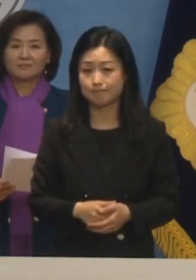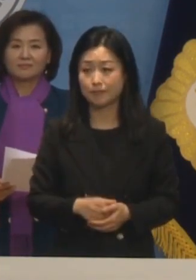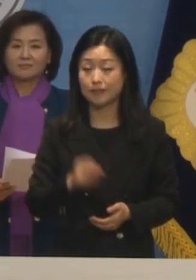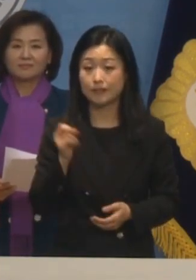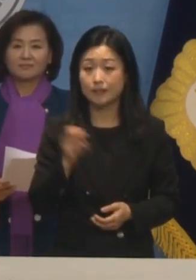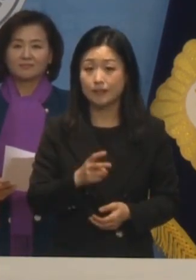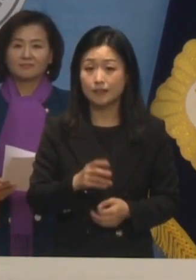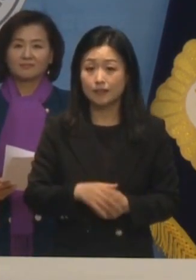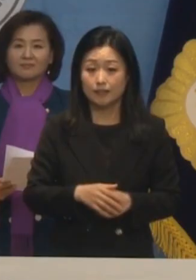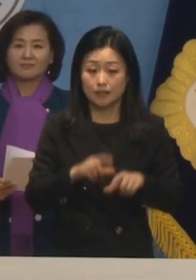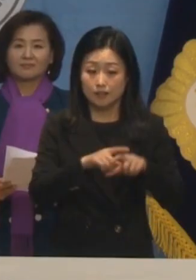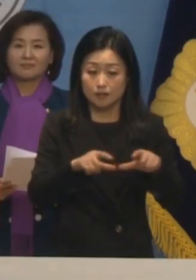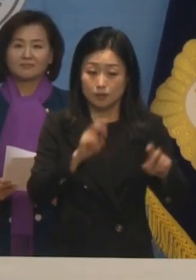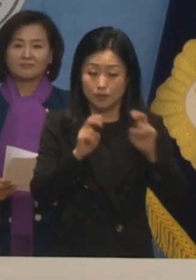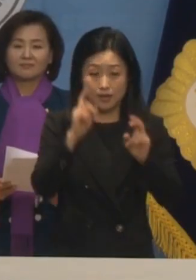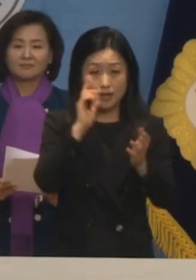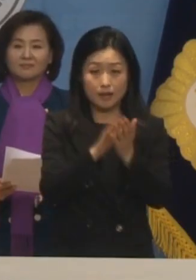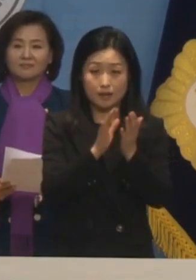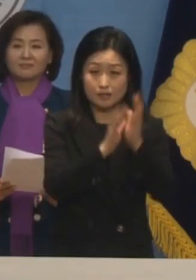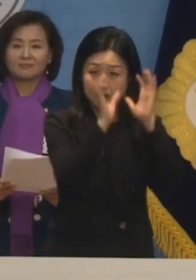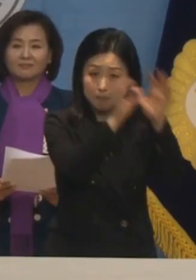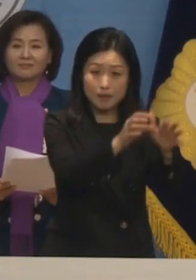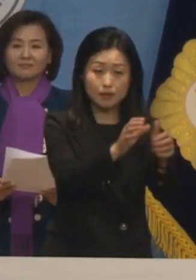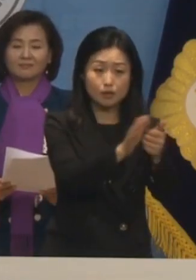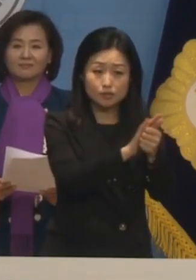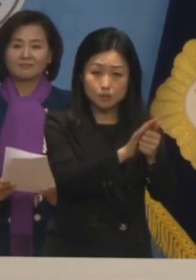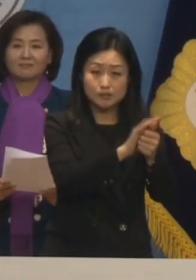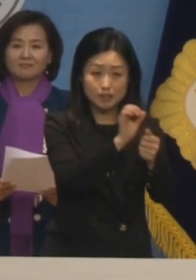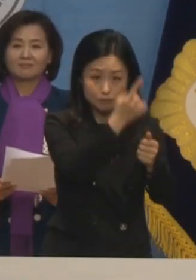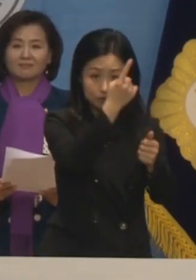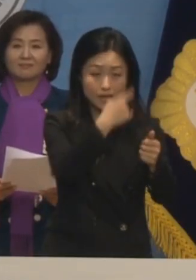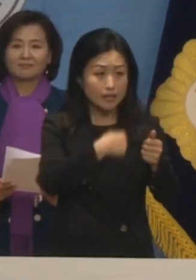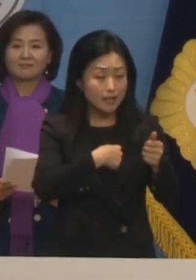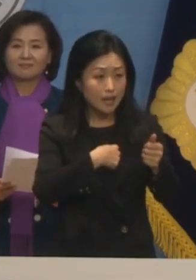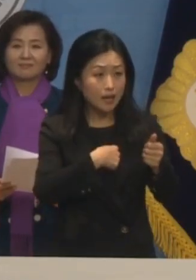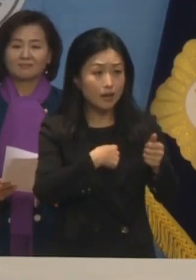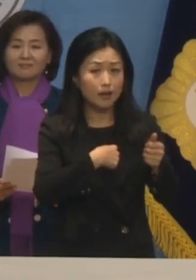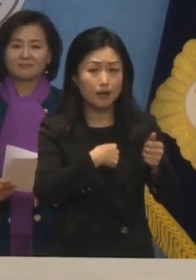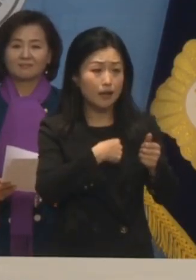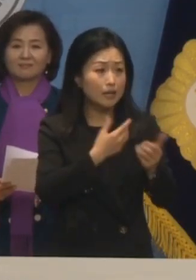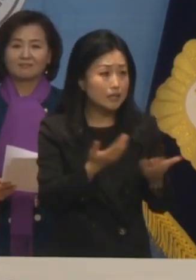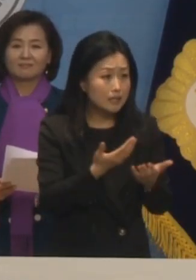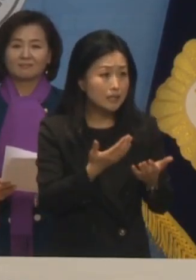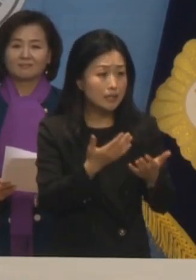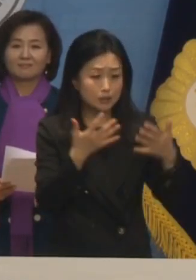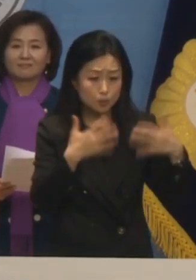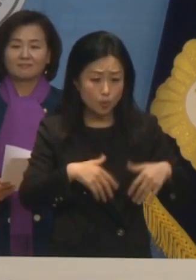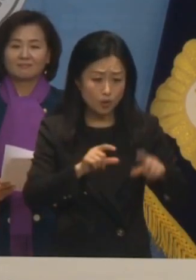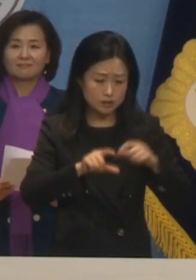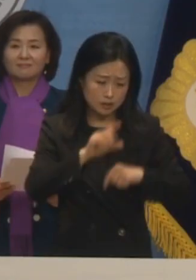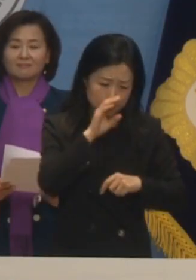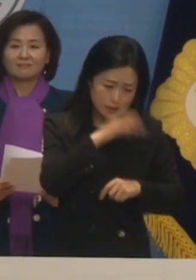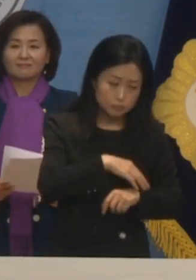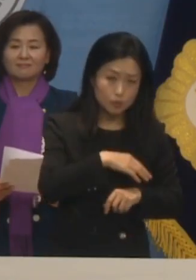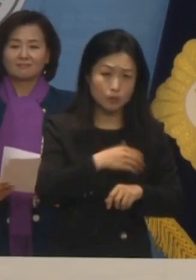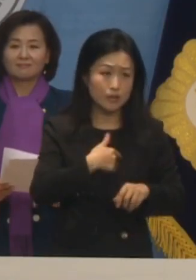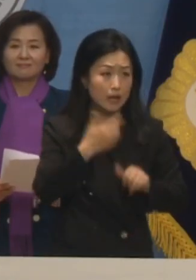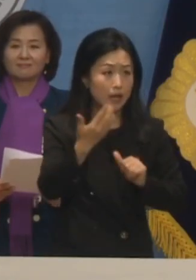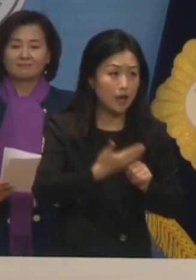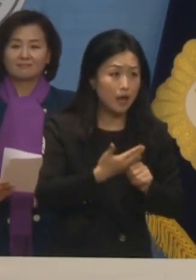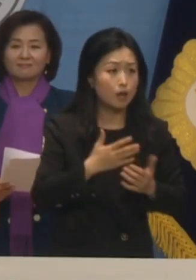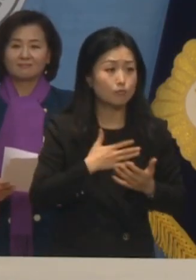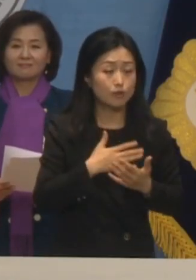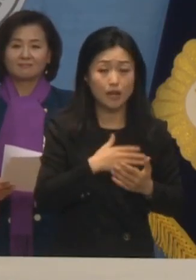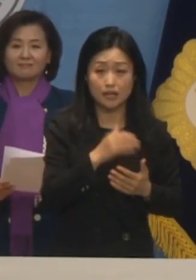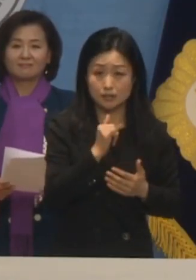무엇보다 민간에 맡겨진 돌봄 서비스의 공급은 돌봄 노동자의 근로조건을 더욱 취약하게 합니다.